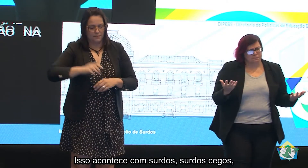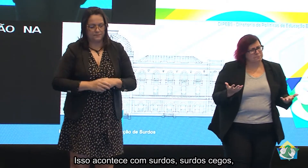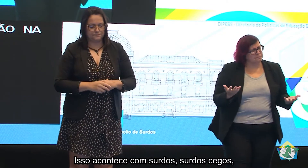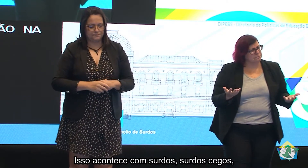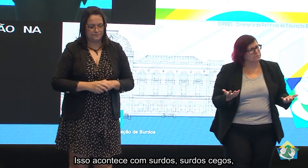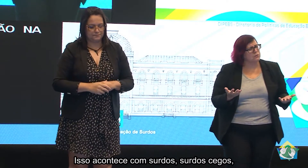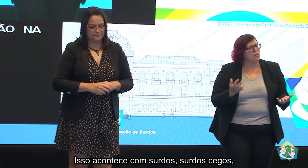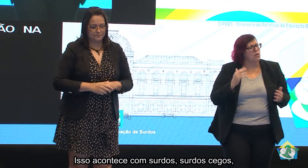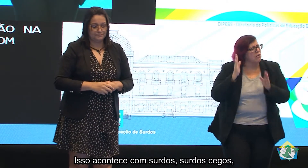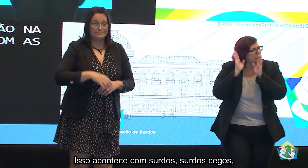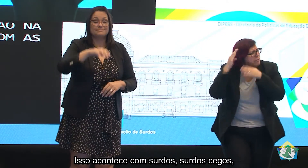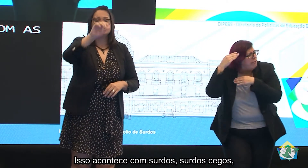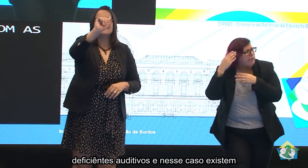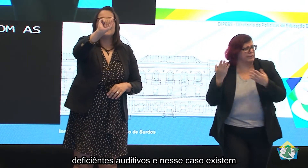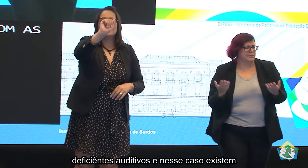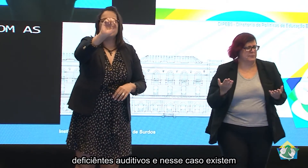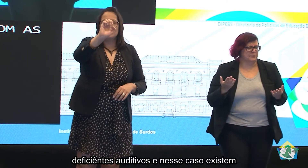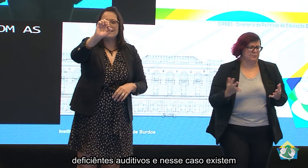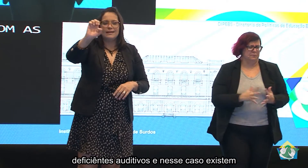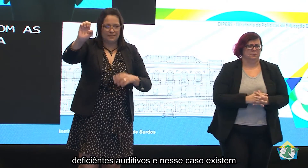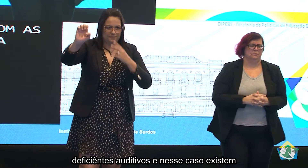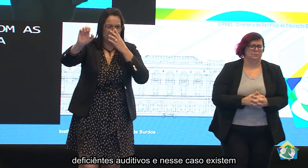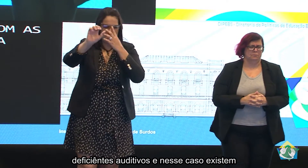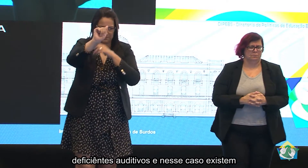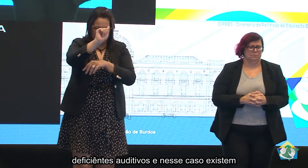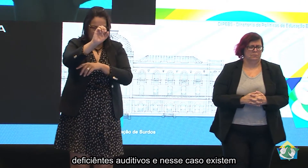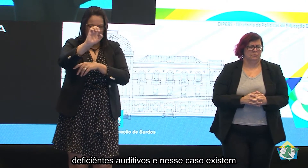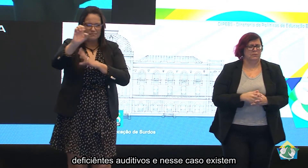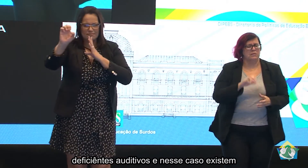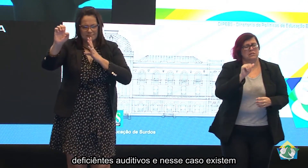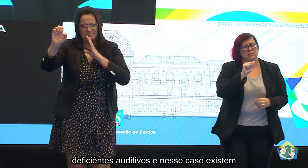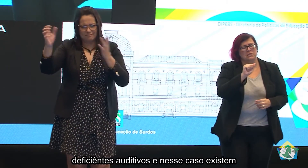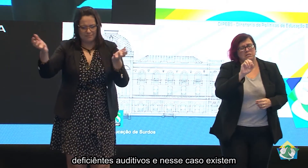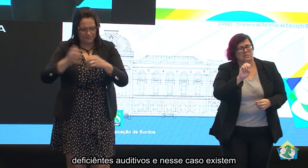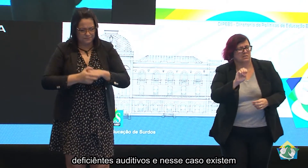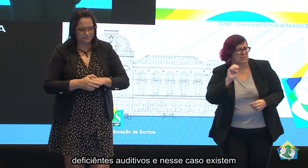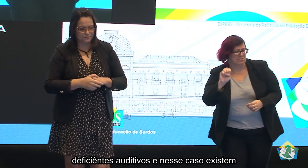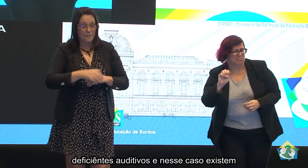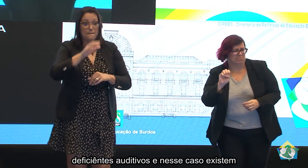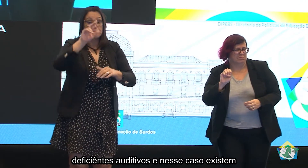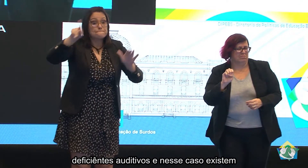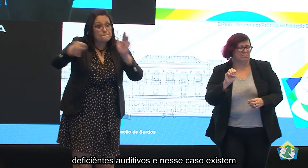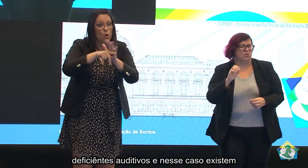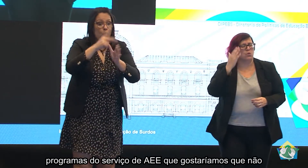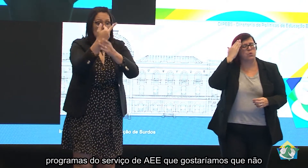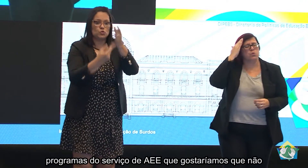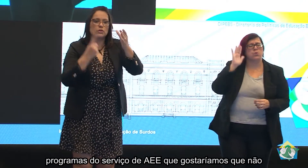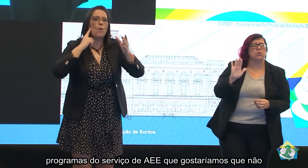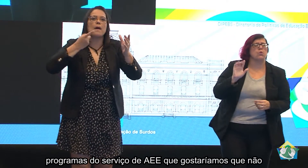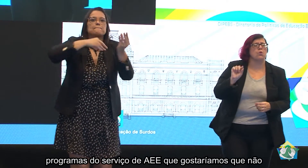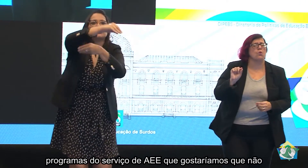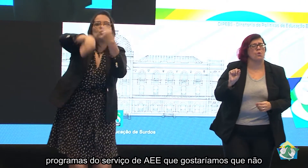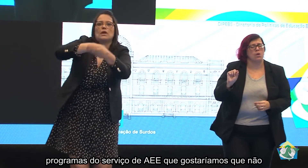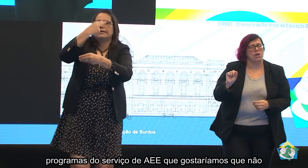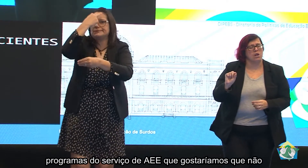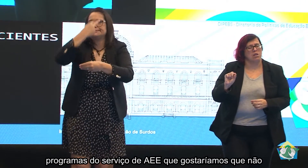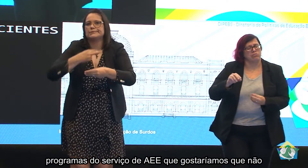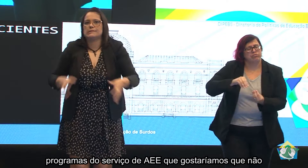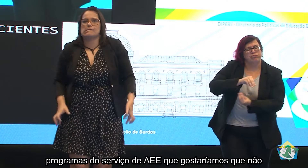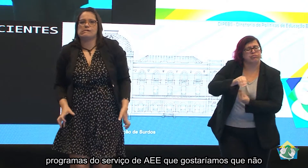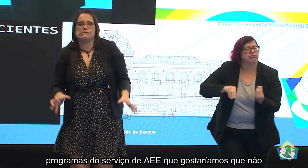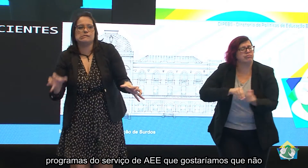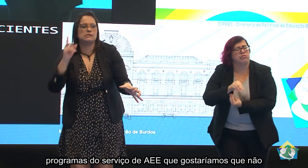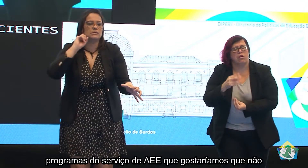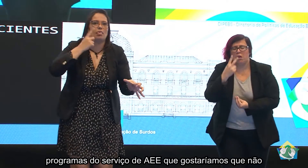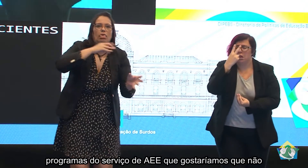Isso acontece com surdos, surdos cegos, deficientes auditivos. Nesse caso, existem programas do serviço